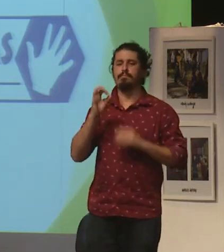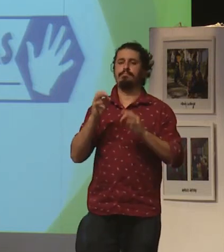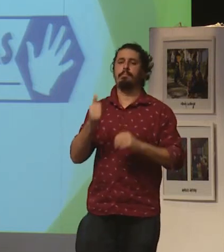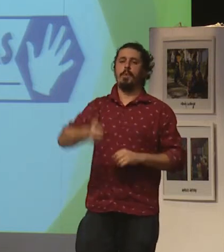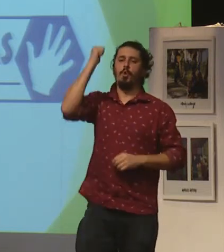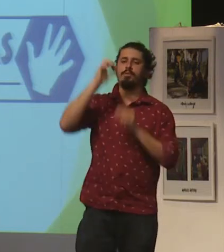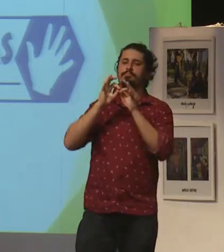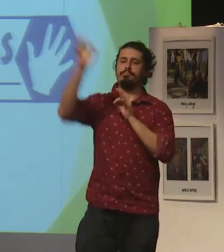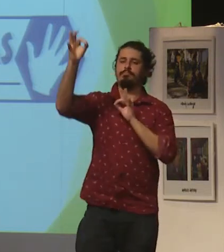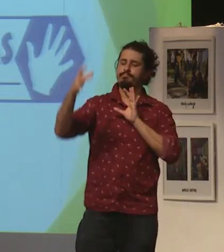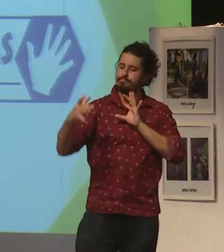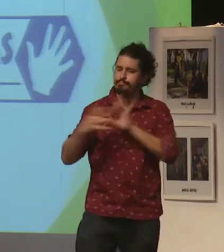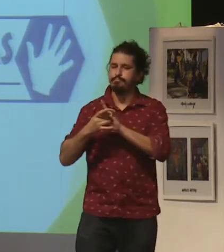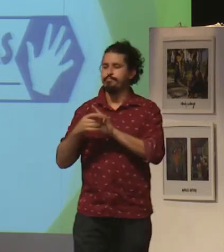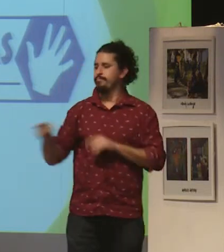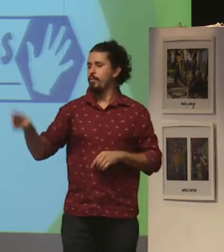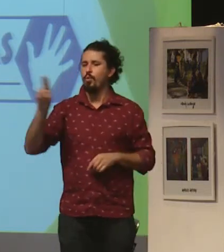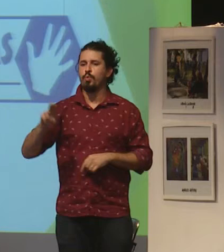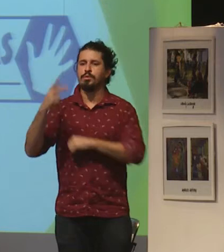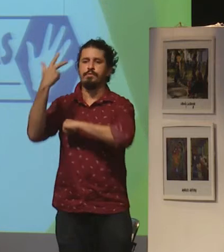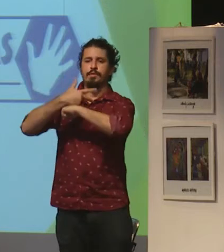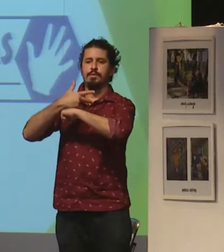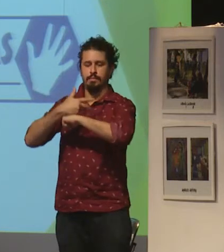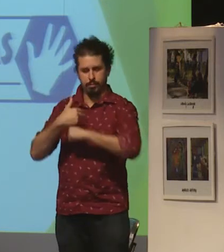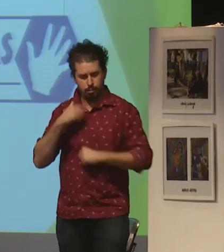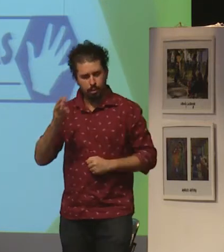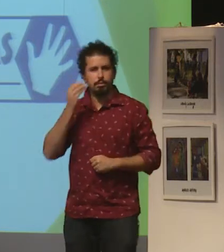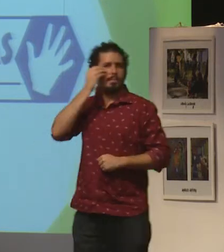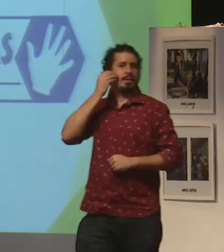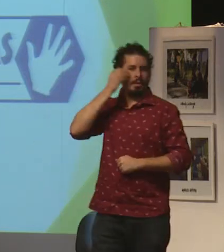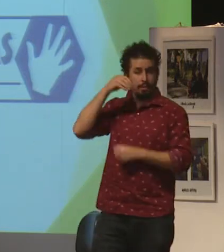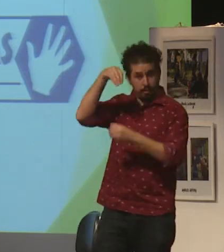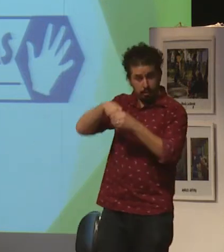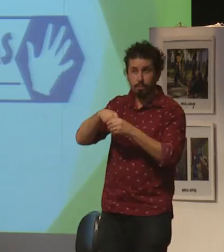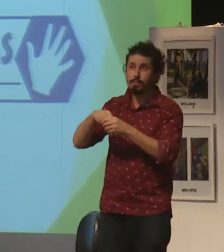encontrar. Por isso que eu sou a favor do ensino digital, eu sou super a favor do ensino à distância.